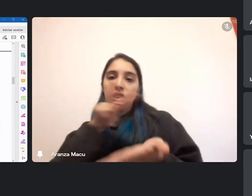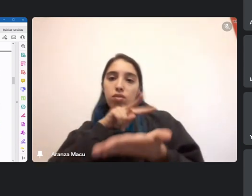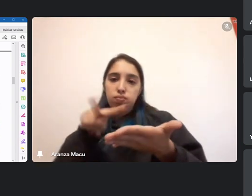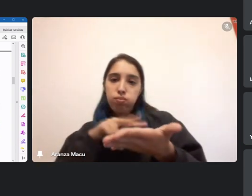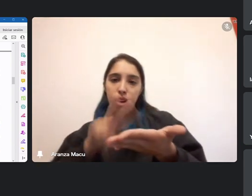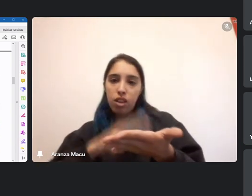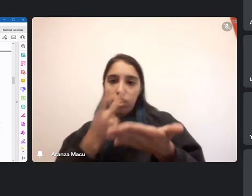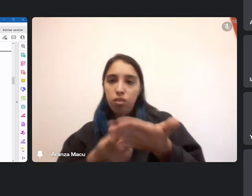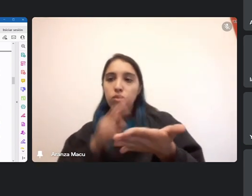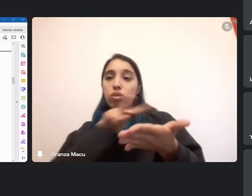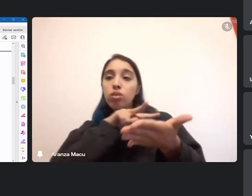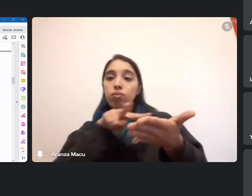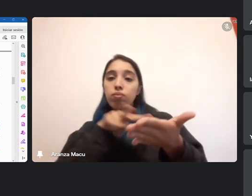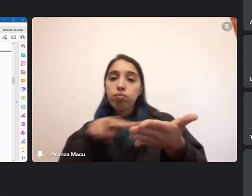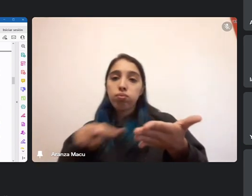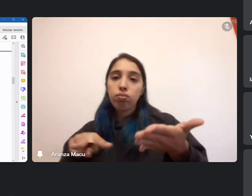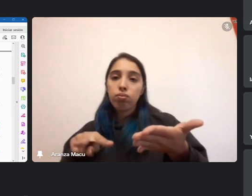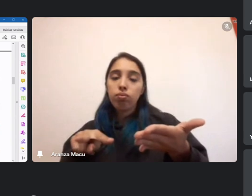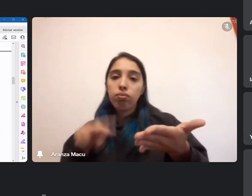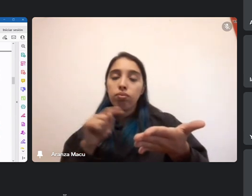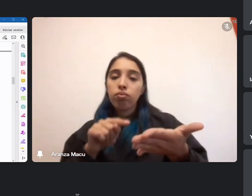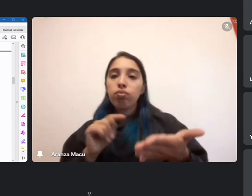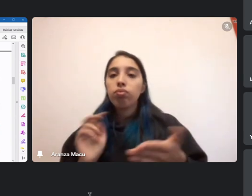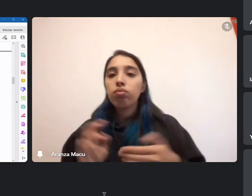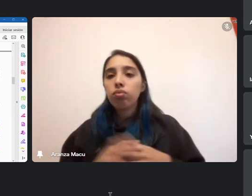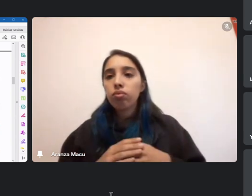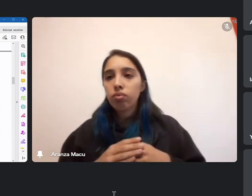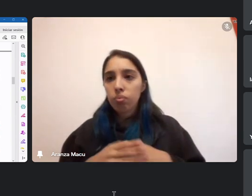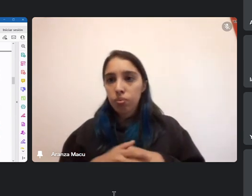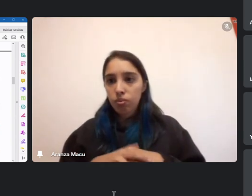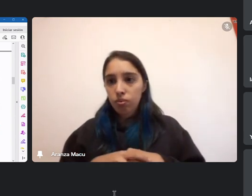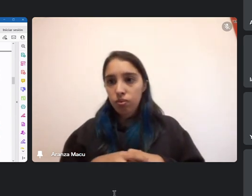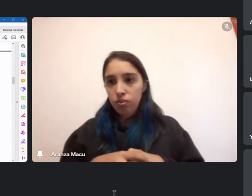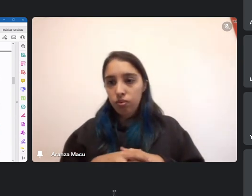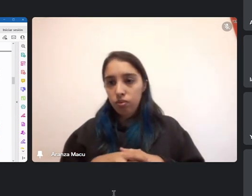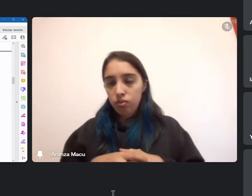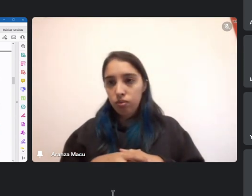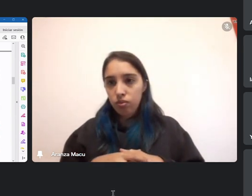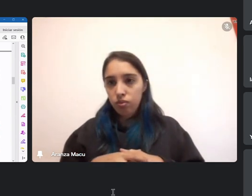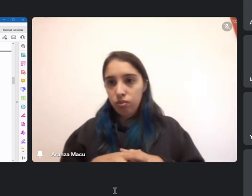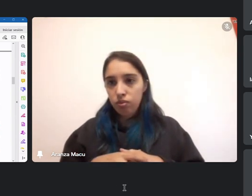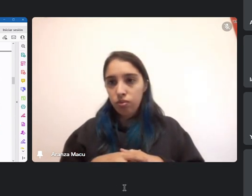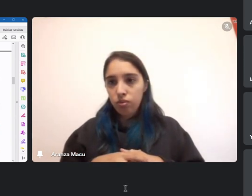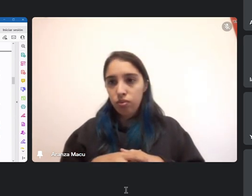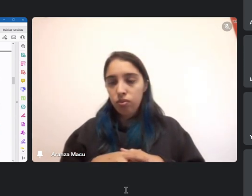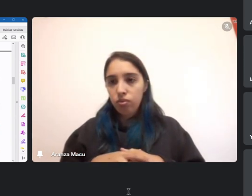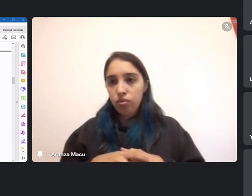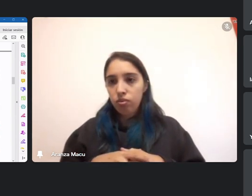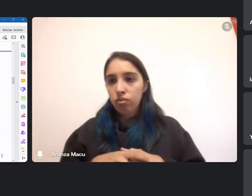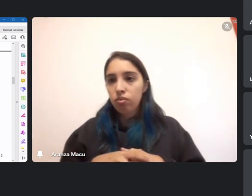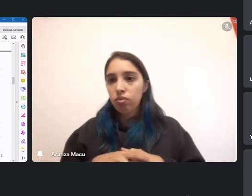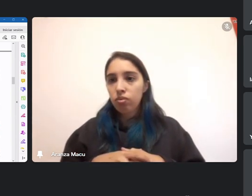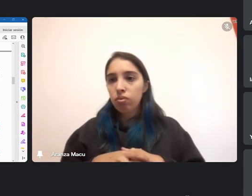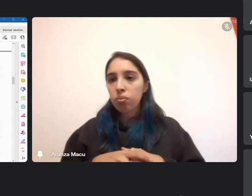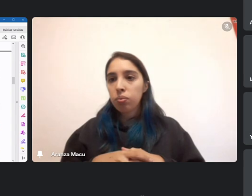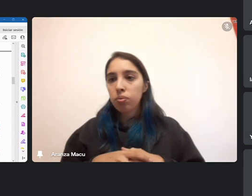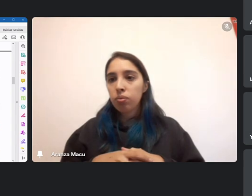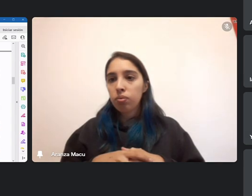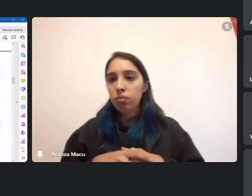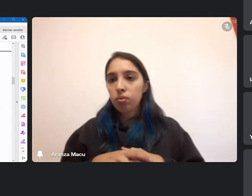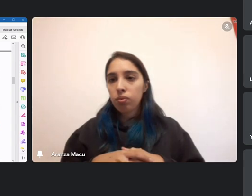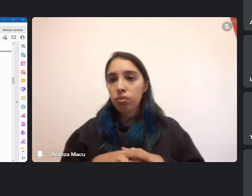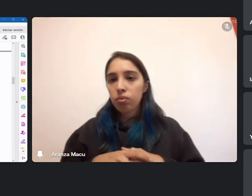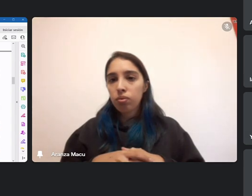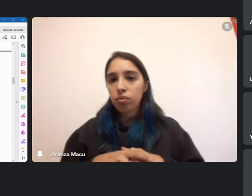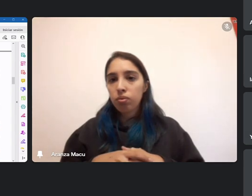como dijeron ustedes, pueden conducir a habilidades de pensamiento de orden superior o de un orden superior, brindar